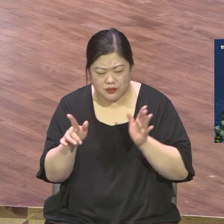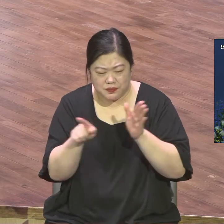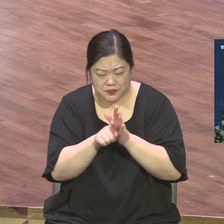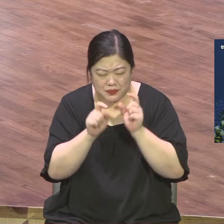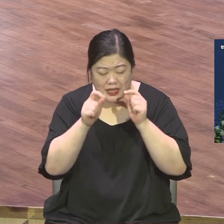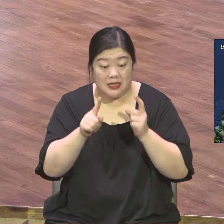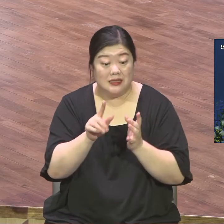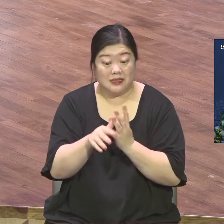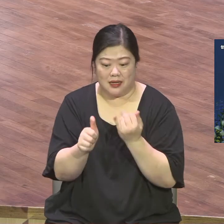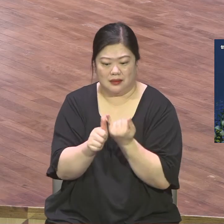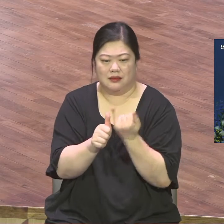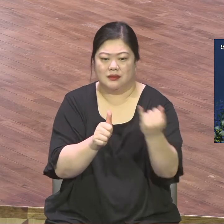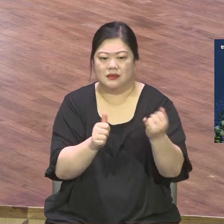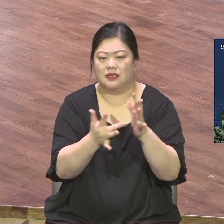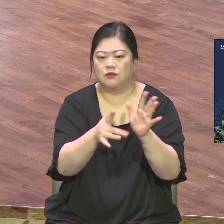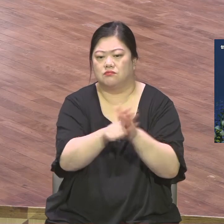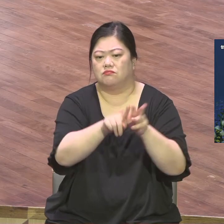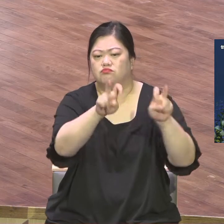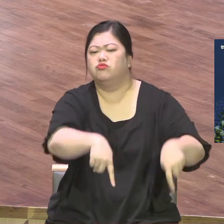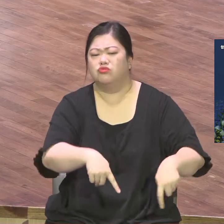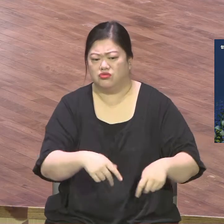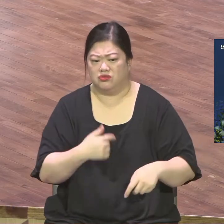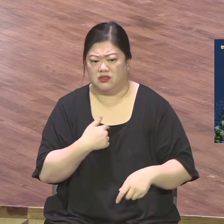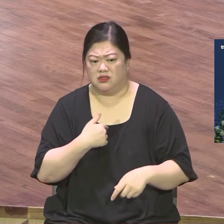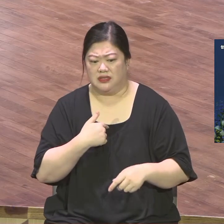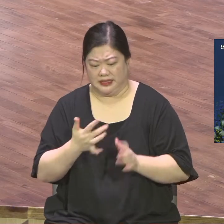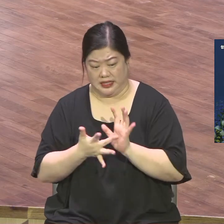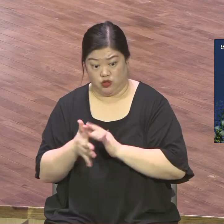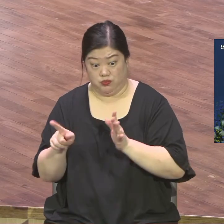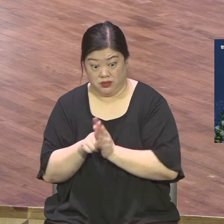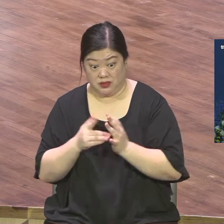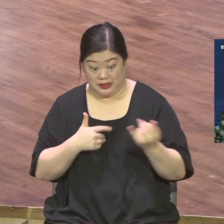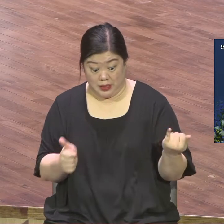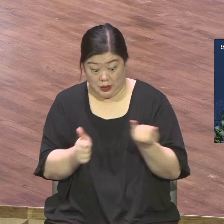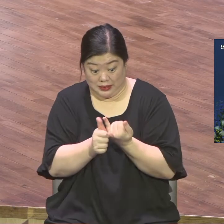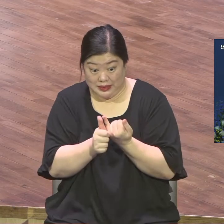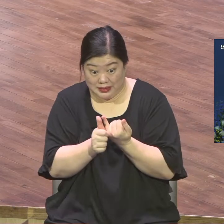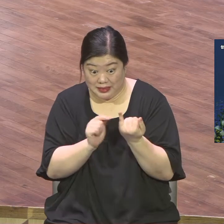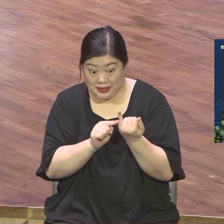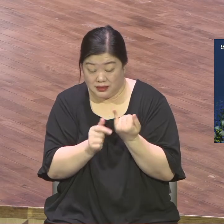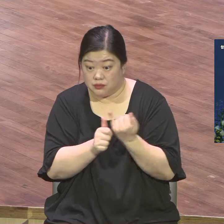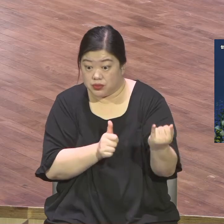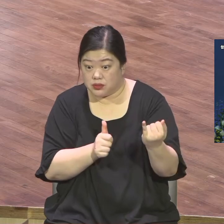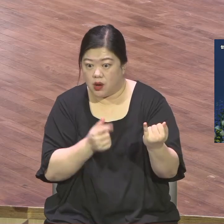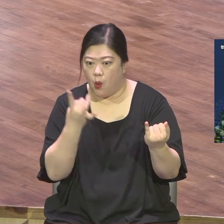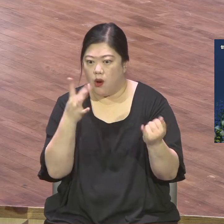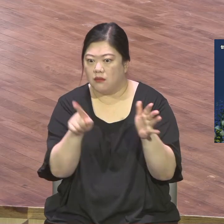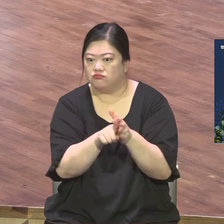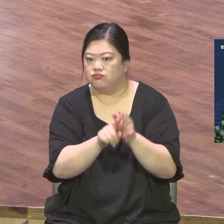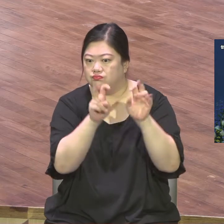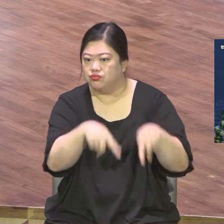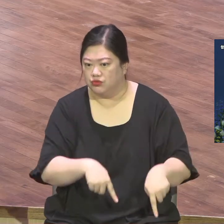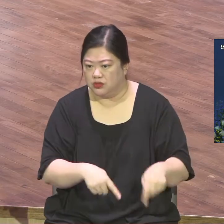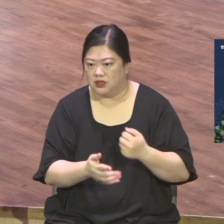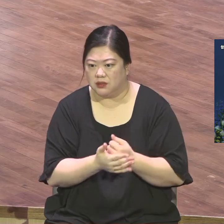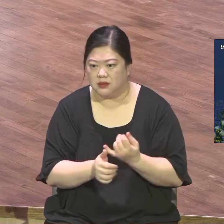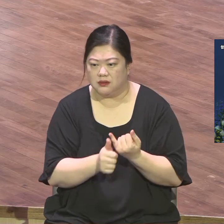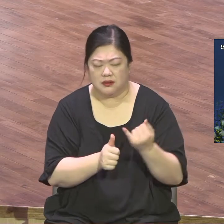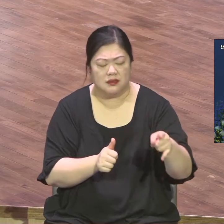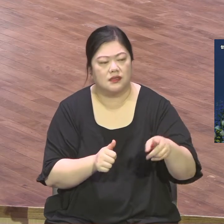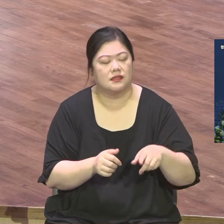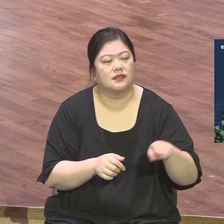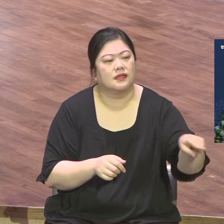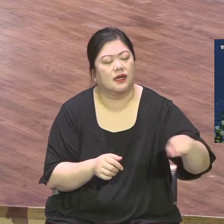것이다. 응? 당신 또 이 택시 운전하면서 고생하고 힘들고 어려운 얼굴이 찌들어져서 완전히 내보다 더 늙어